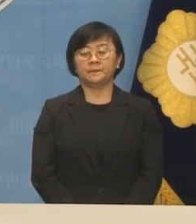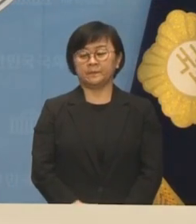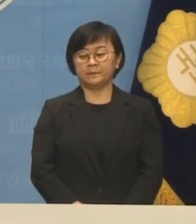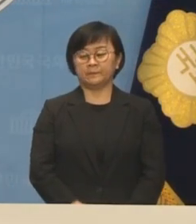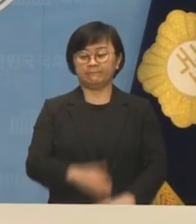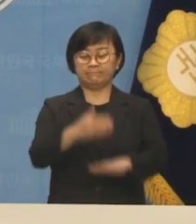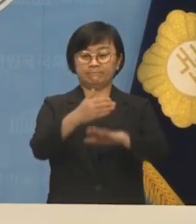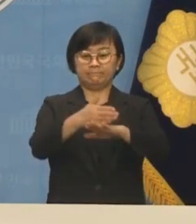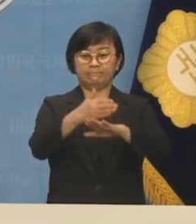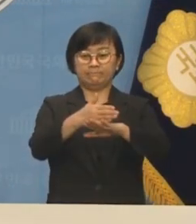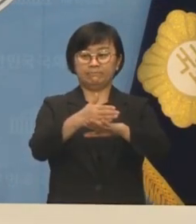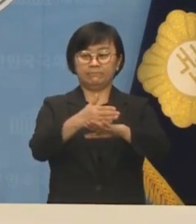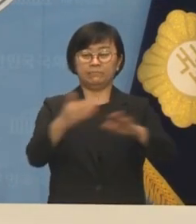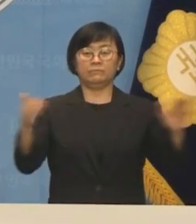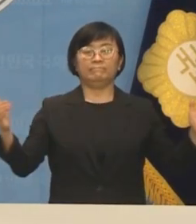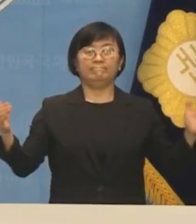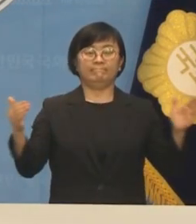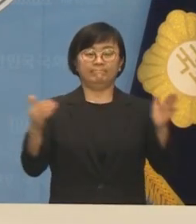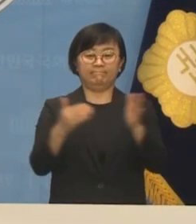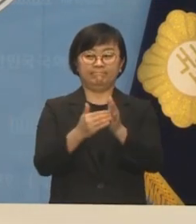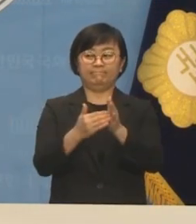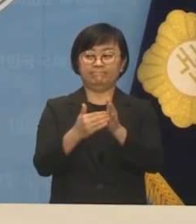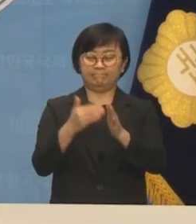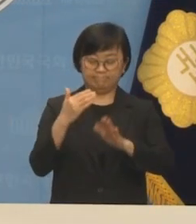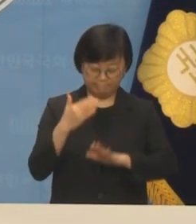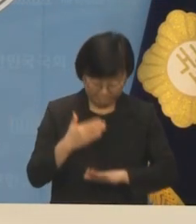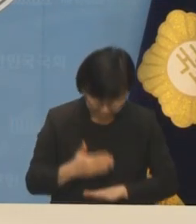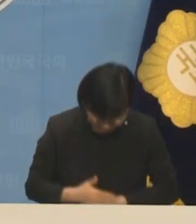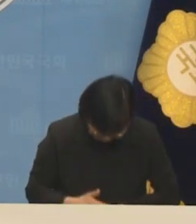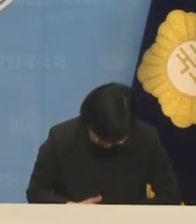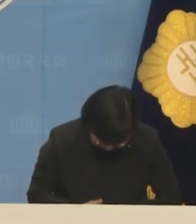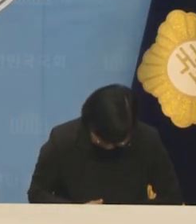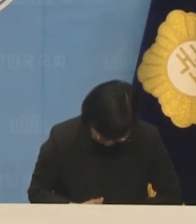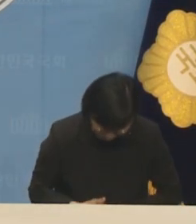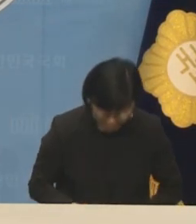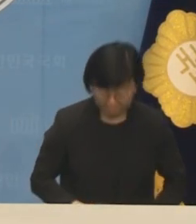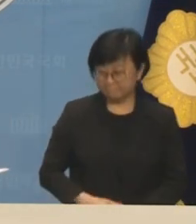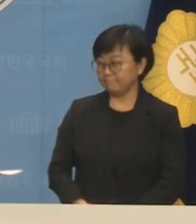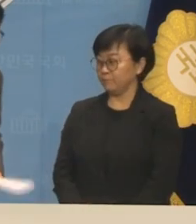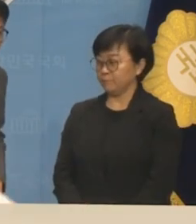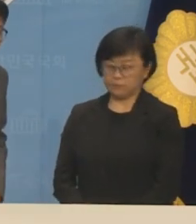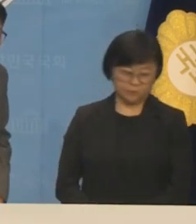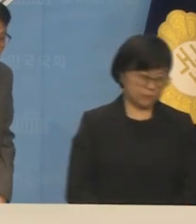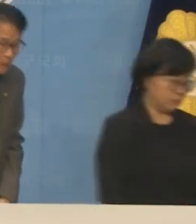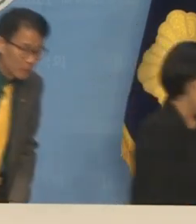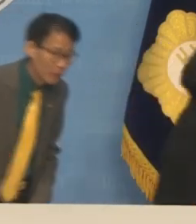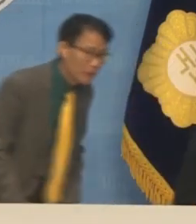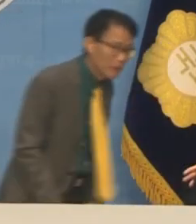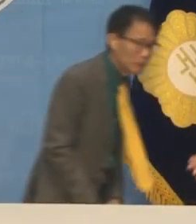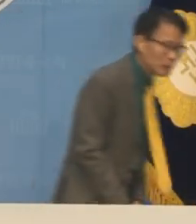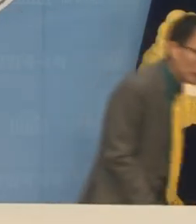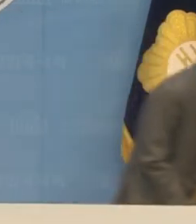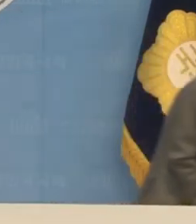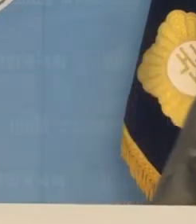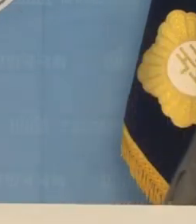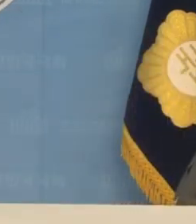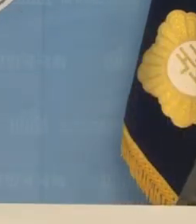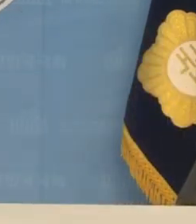네, 감사합니다. 이것으로서 기자회견 마치도록 하겠습니다. 고맙습니다. 고맙습니다.